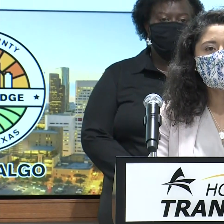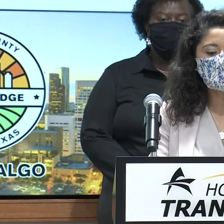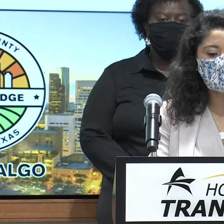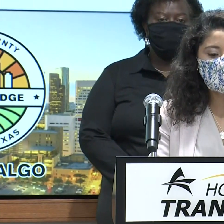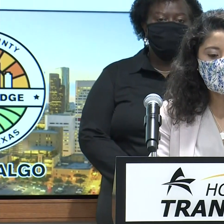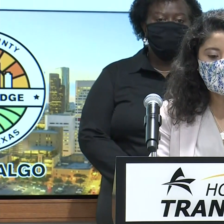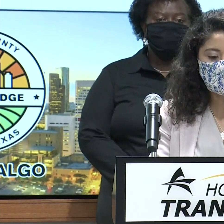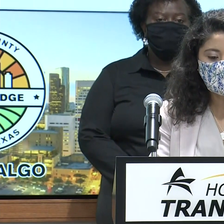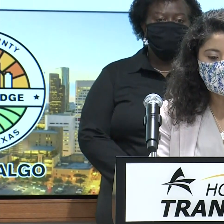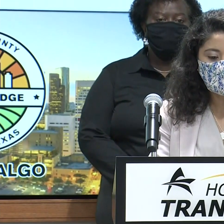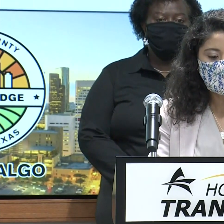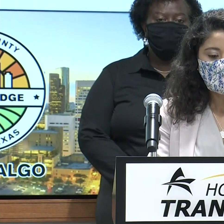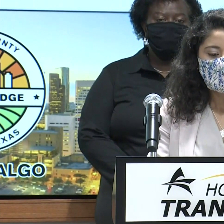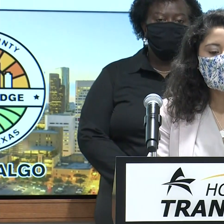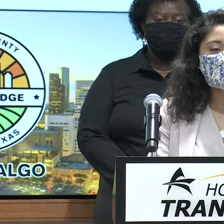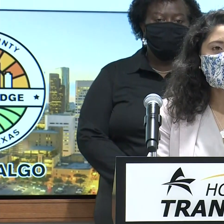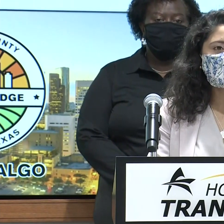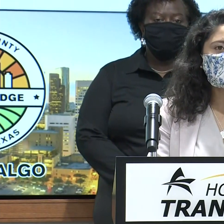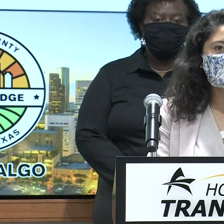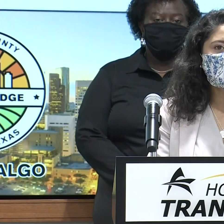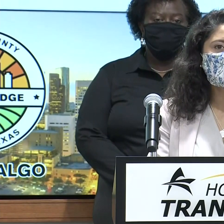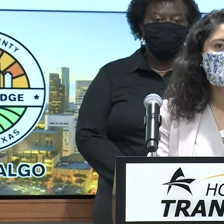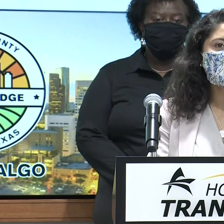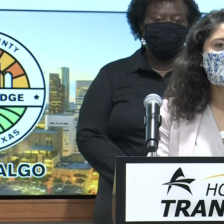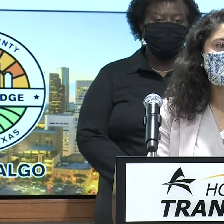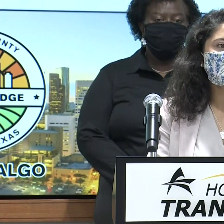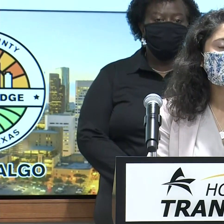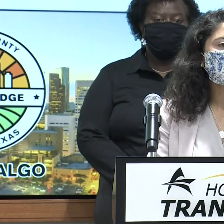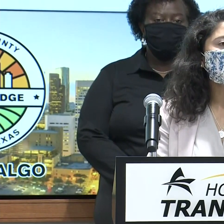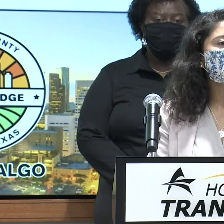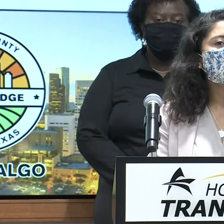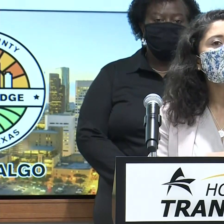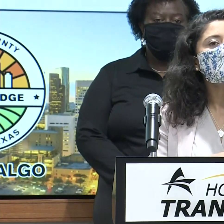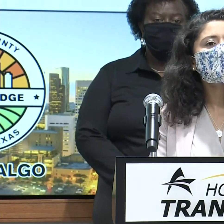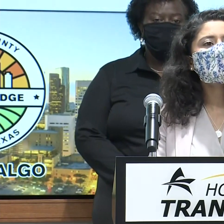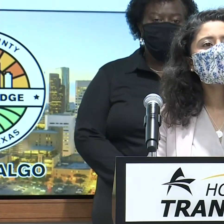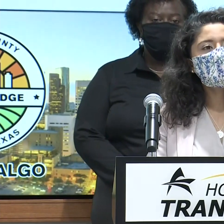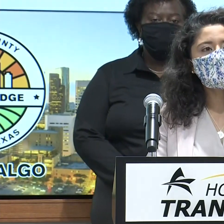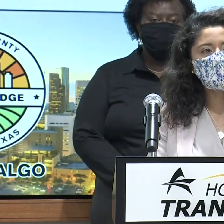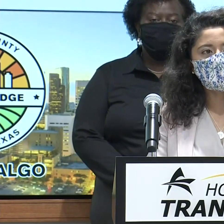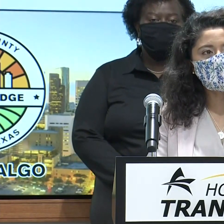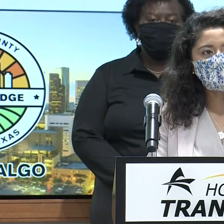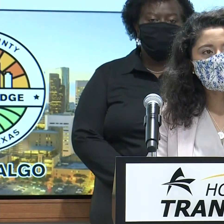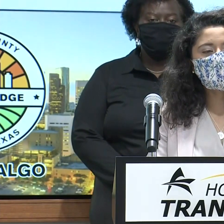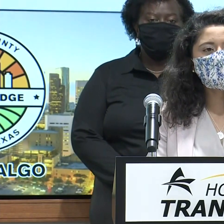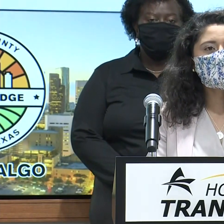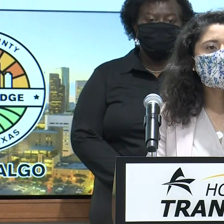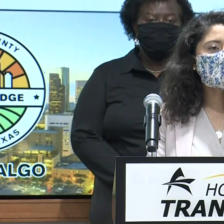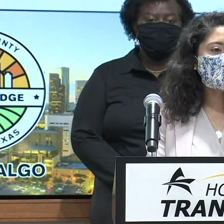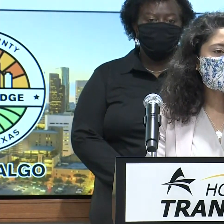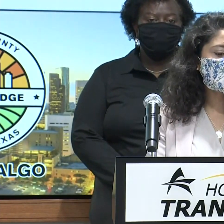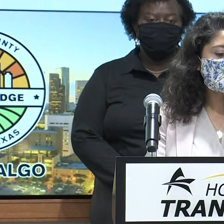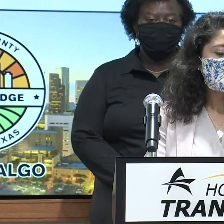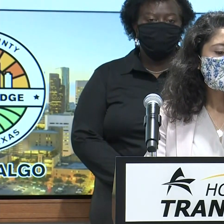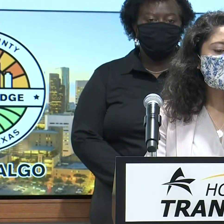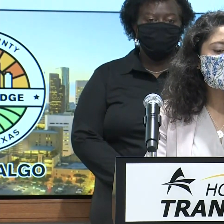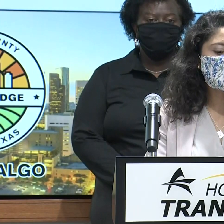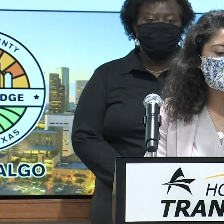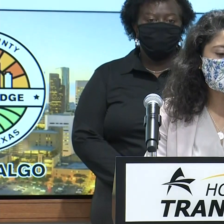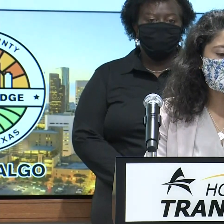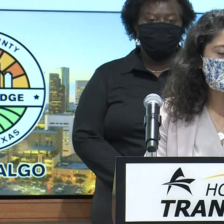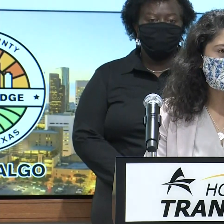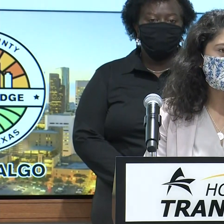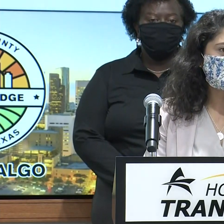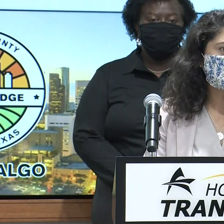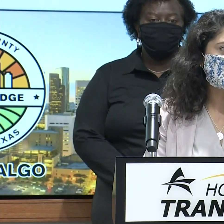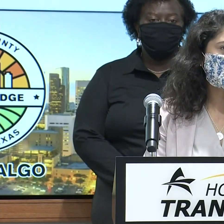cuanto al monitoreo del aire. Gracias a las inversiones que hemos hecho, estamos construyendo una red de monitoreo que nos permite entender cómo